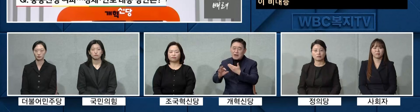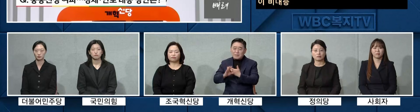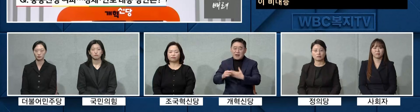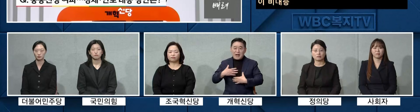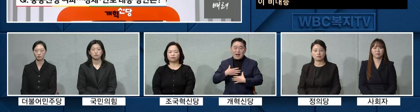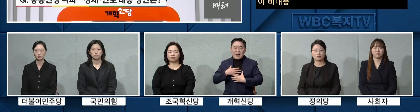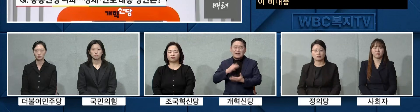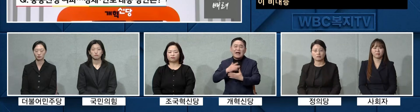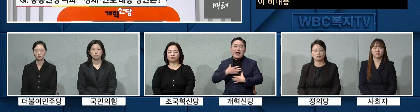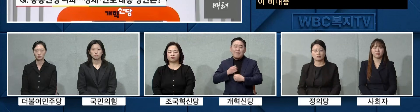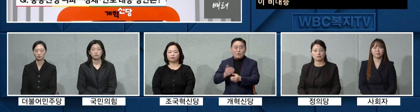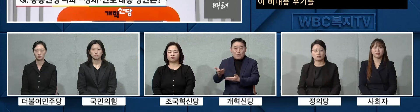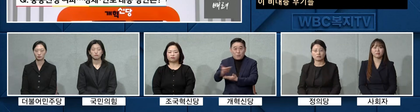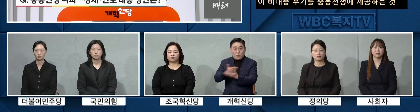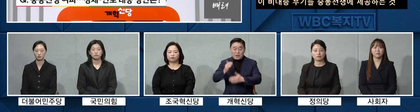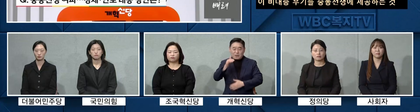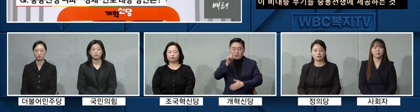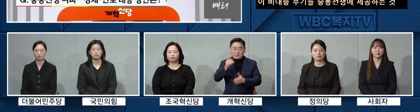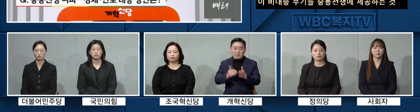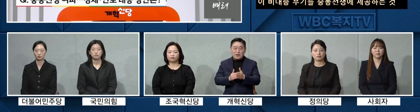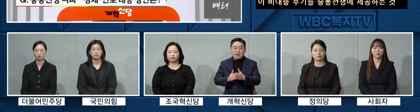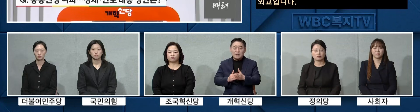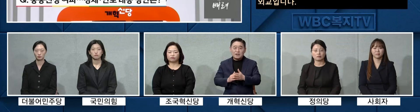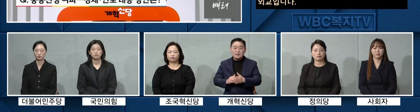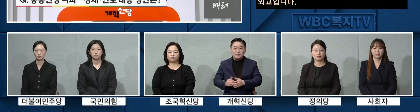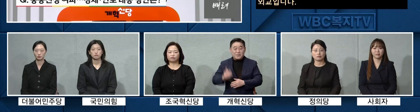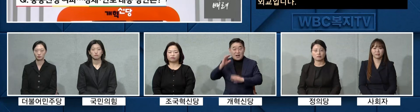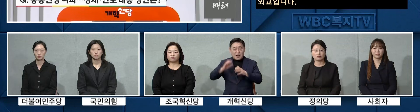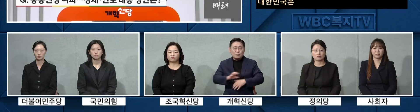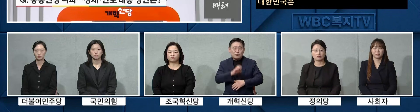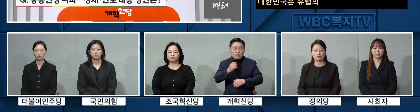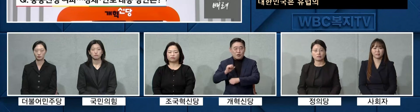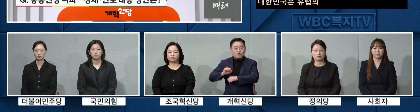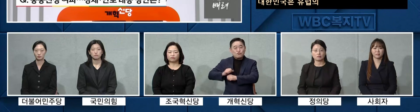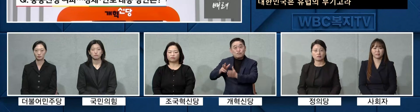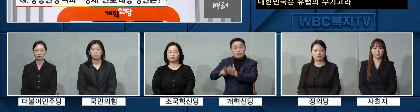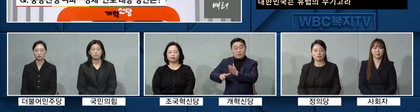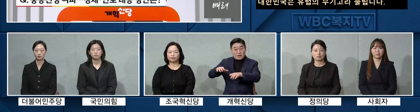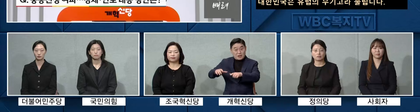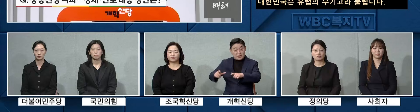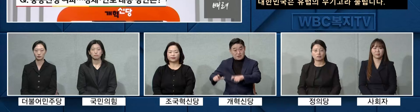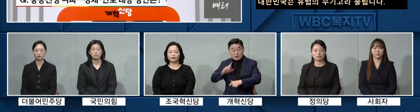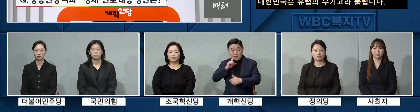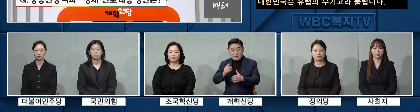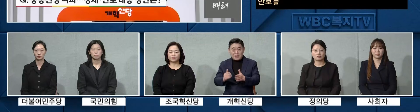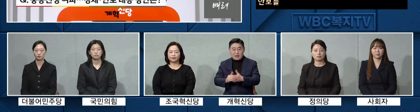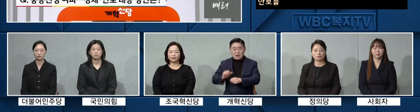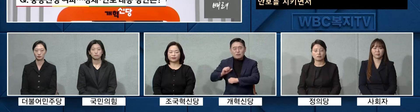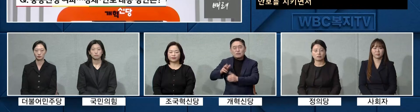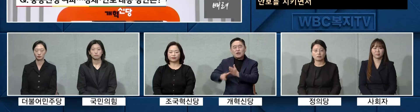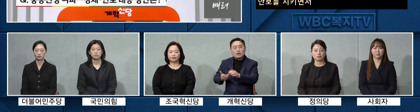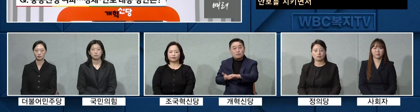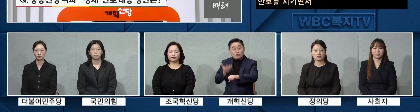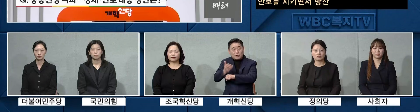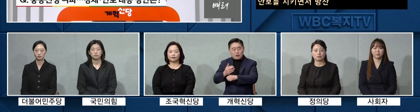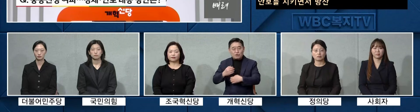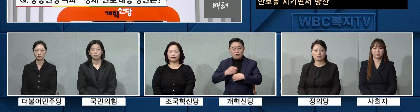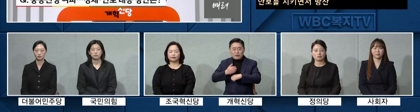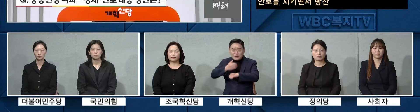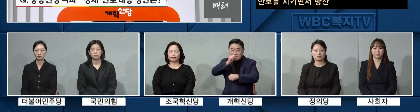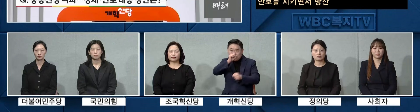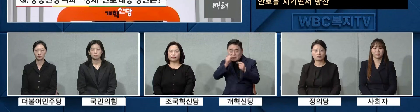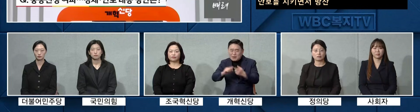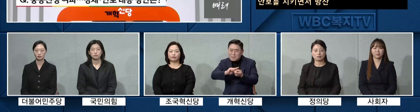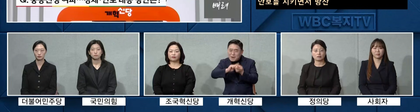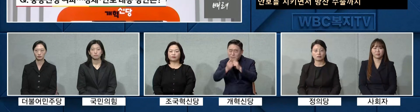외교입니다. 대한민국은 유럽의 무기고라 불립니다. 안보를 지키면서 방산 수출까지 위기를 전략적 기회로 바꾸는